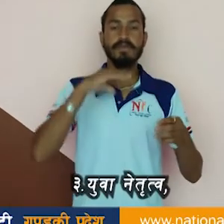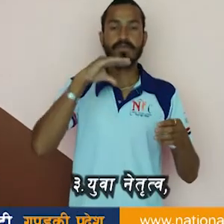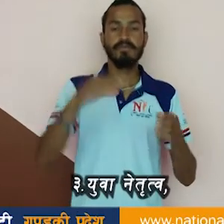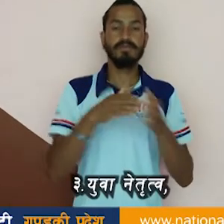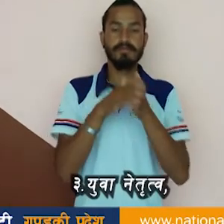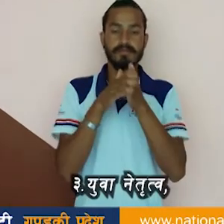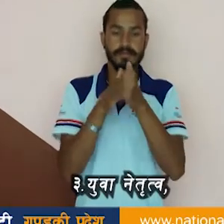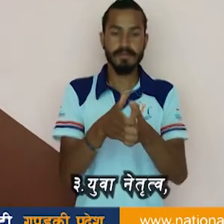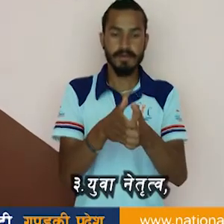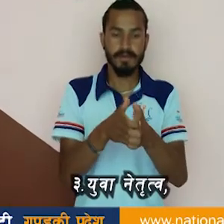युवा नेतृत्व,